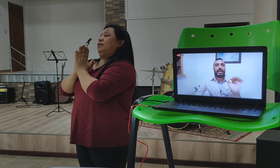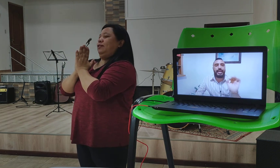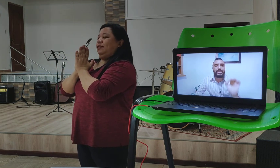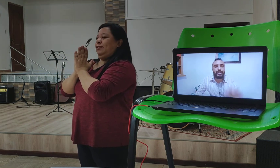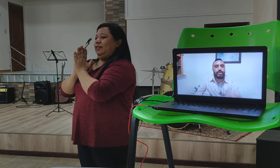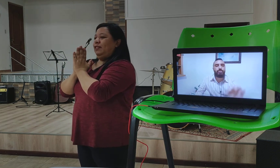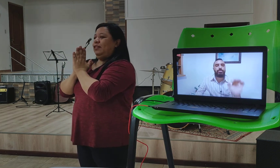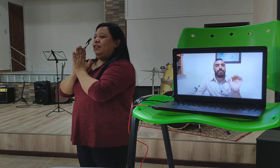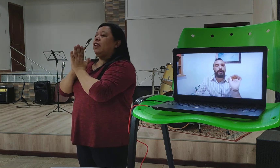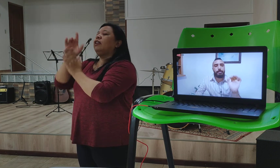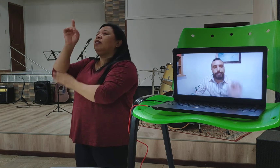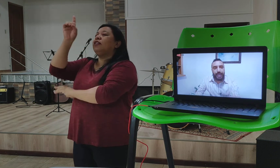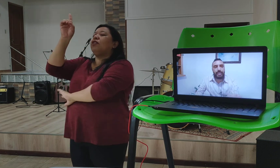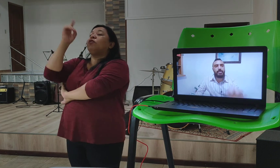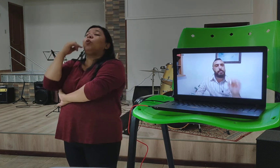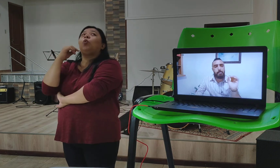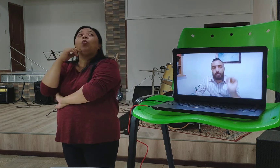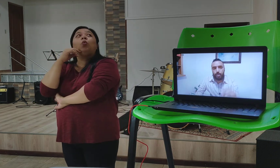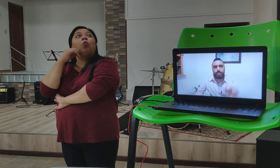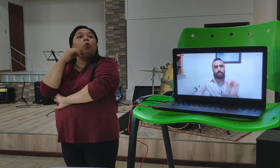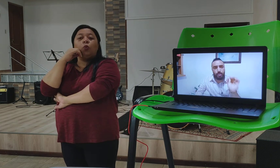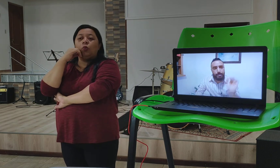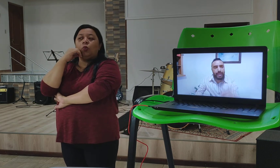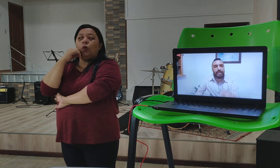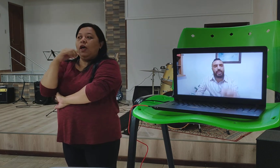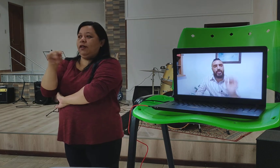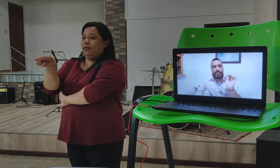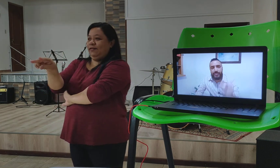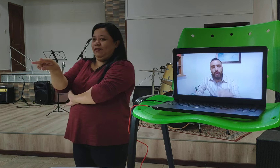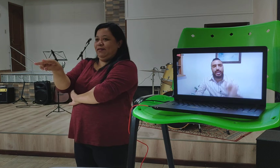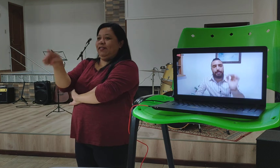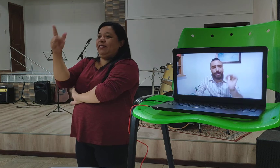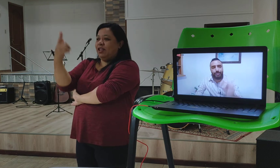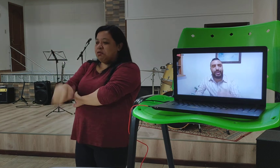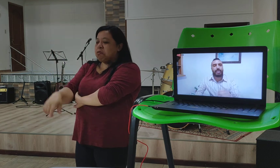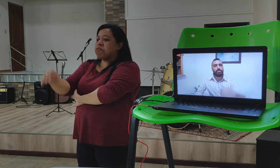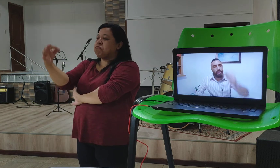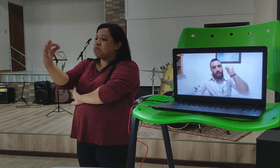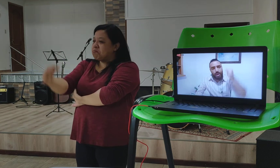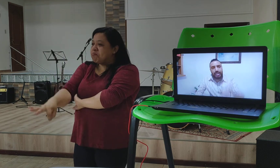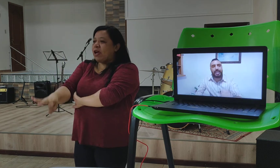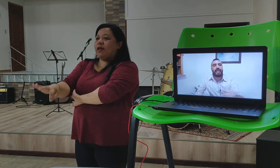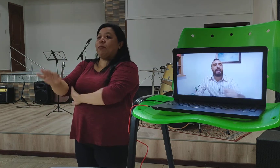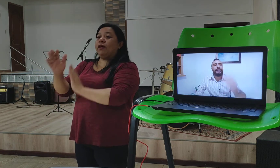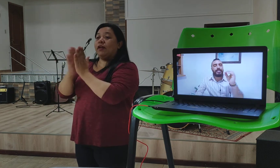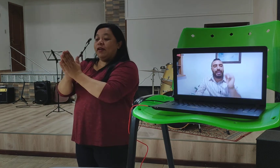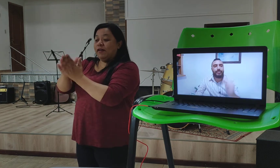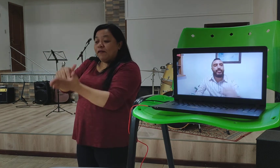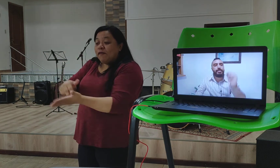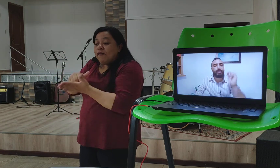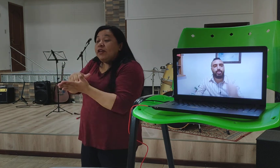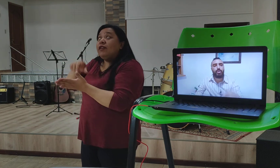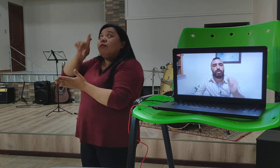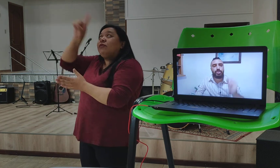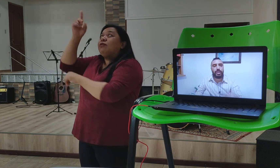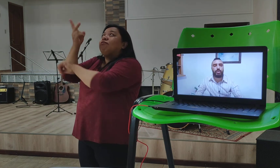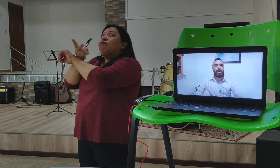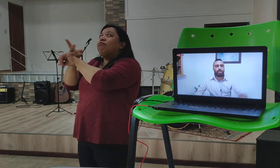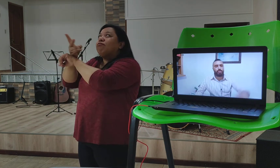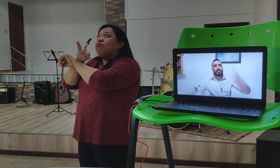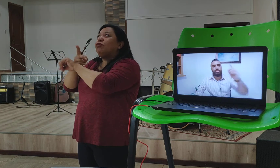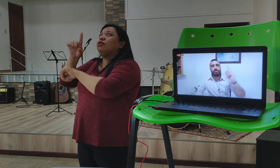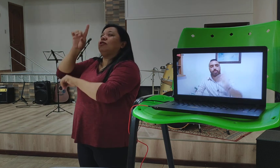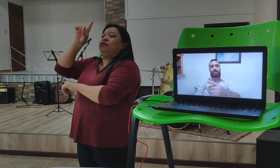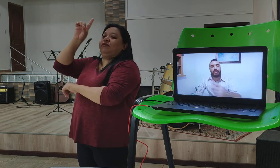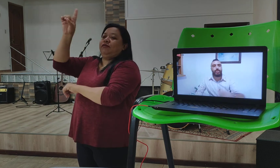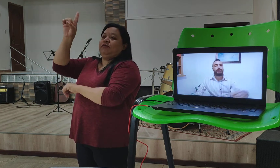Davi reagiu bem, muito bem, foi aprovado. Ok, Davi buscou o Senhor.